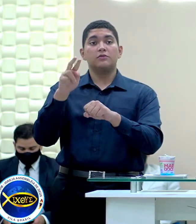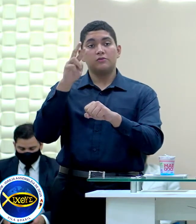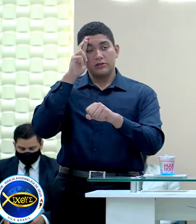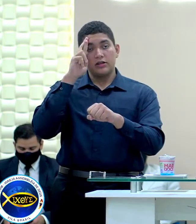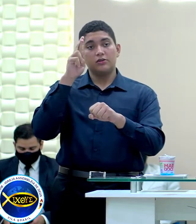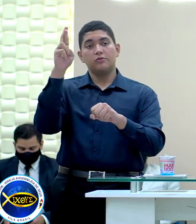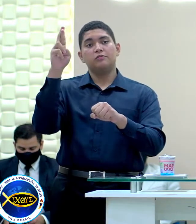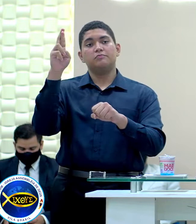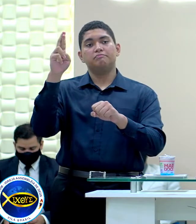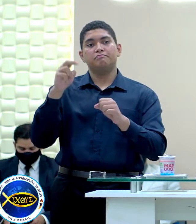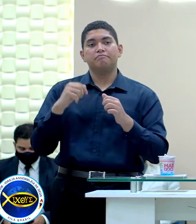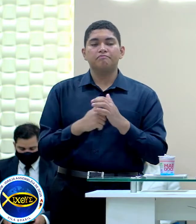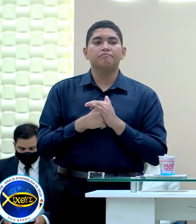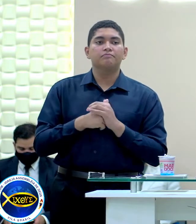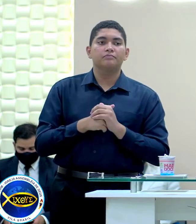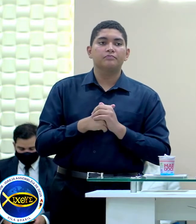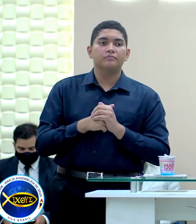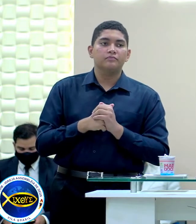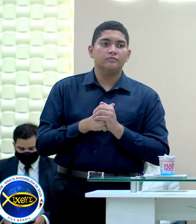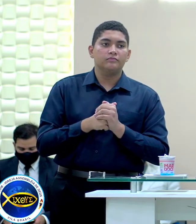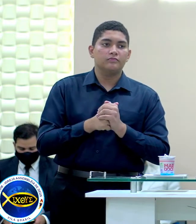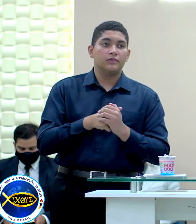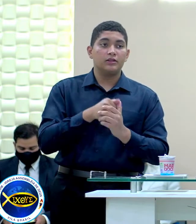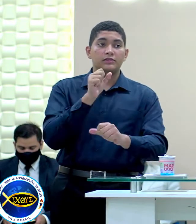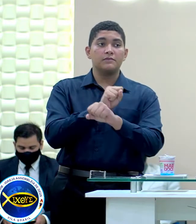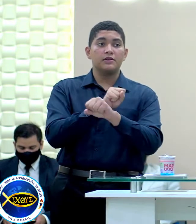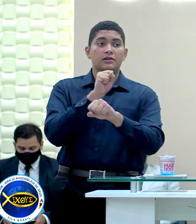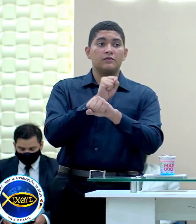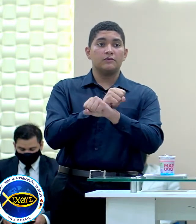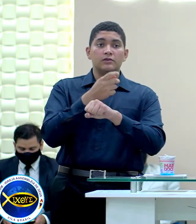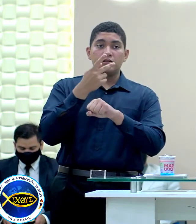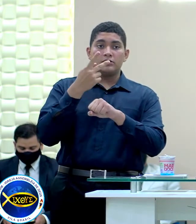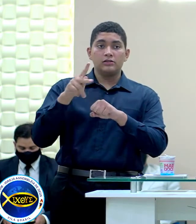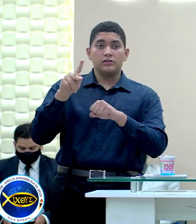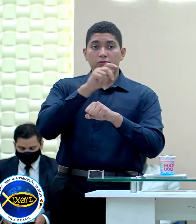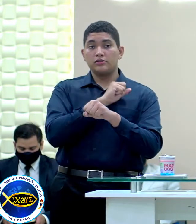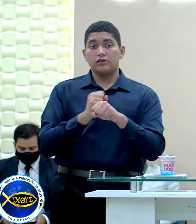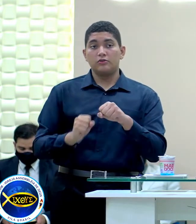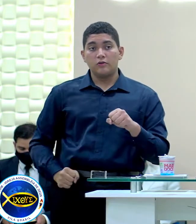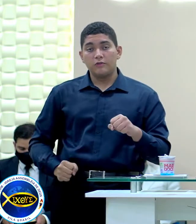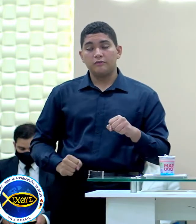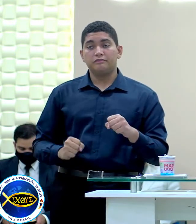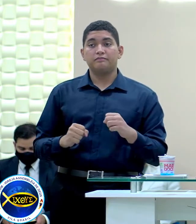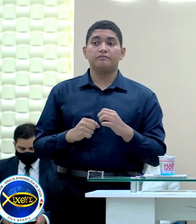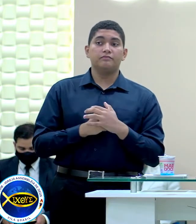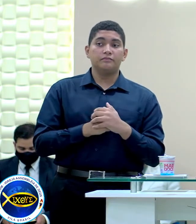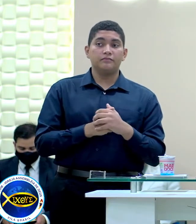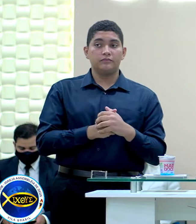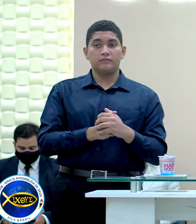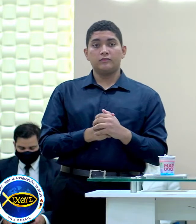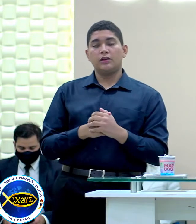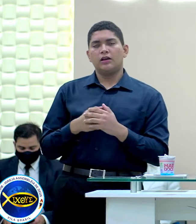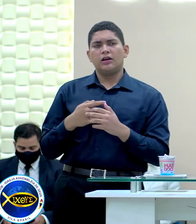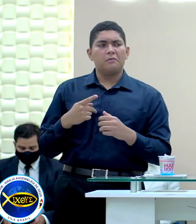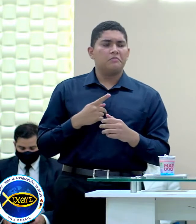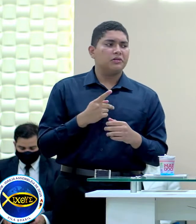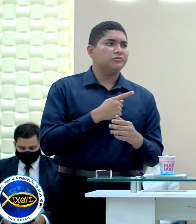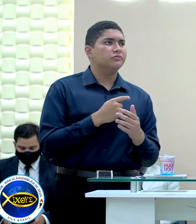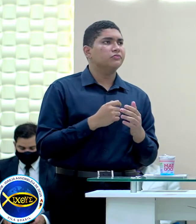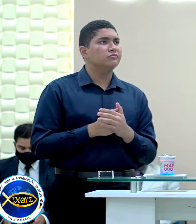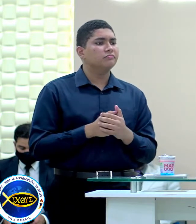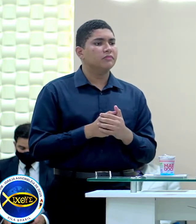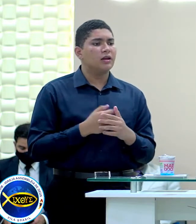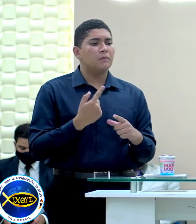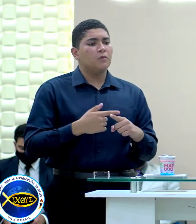Senhor. Que esperam seu Senhor. Pastor, mas é porque passou uma